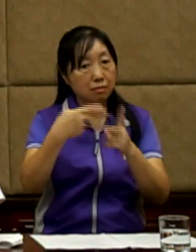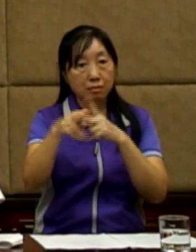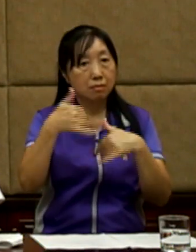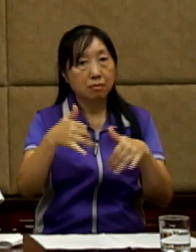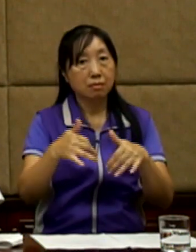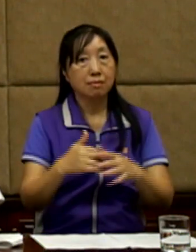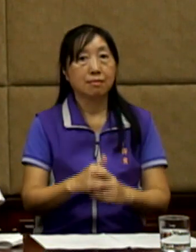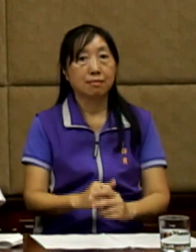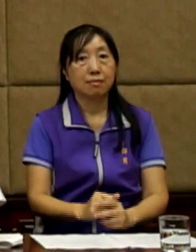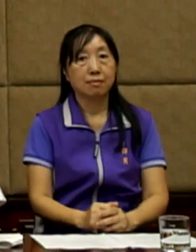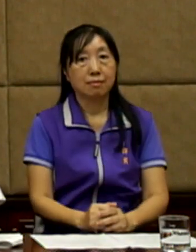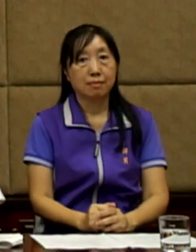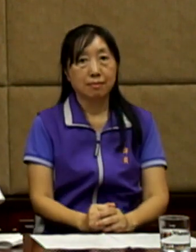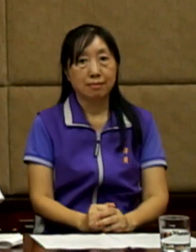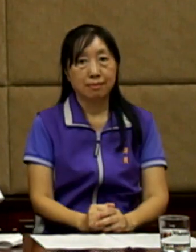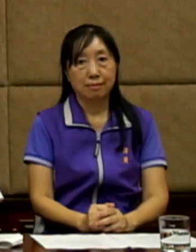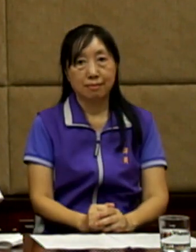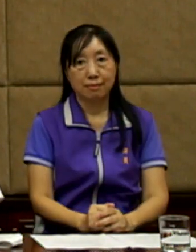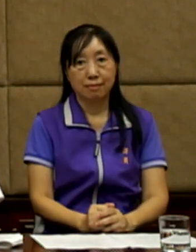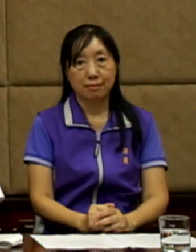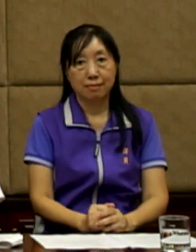对，